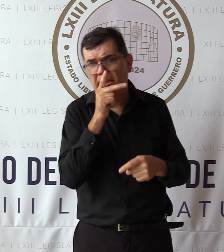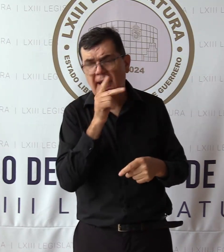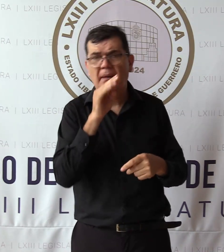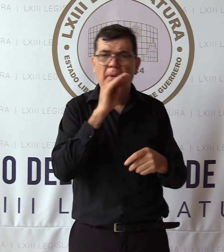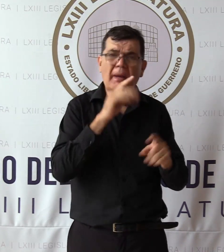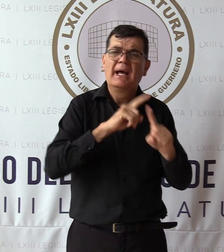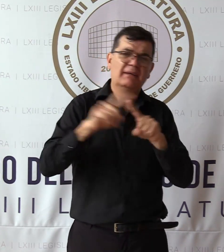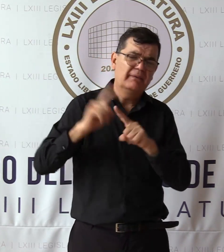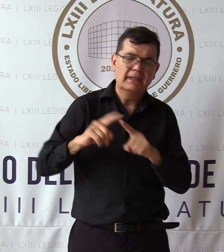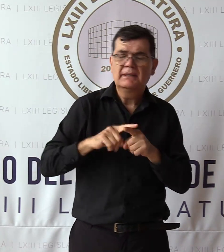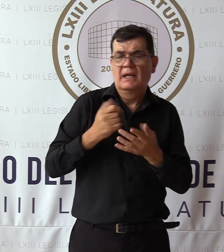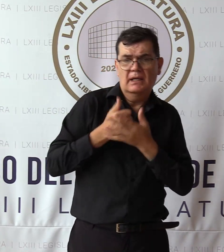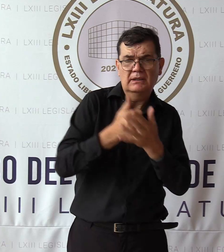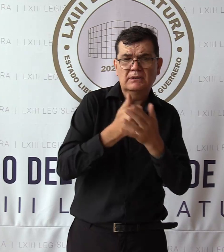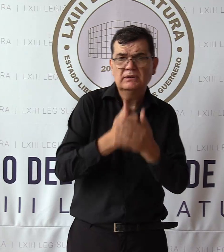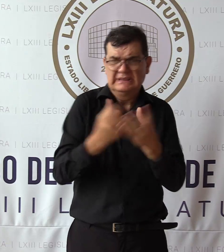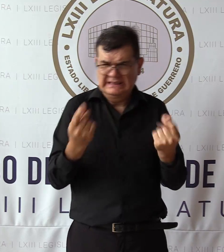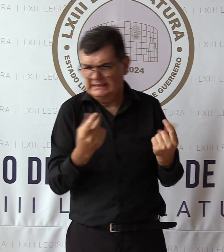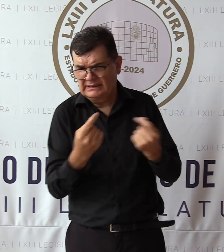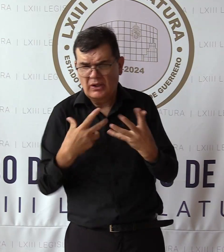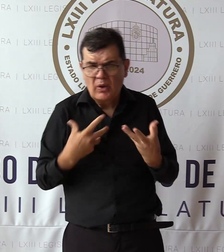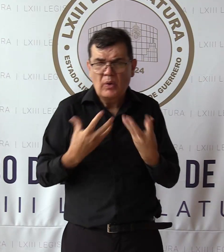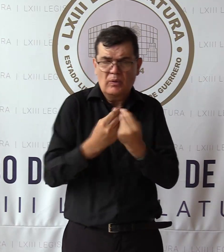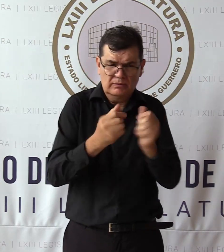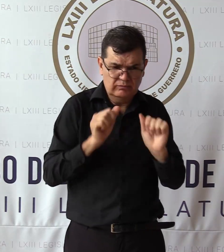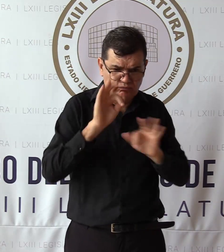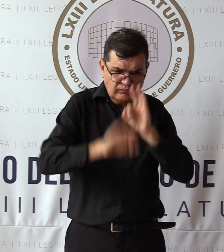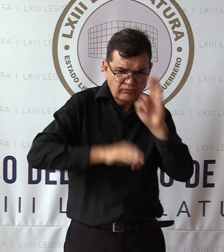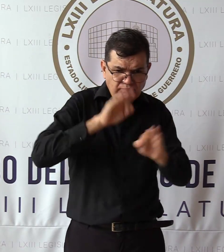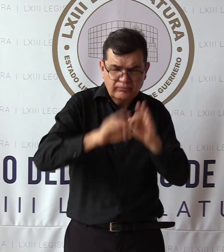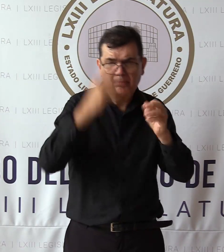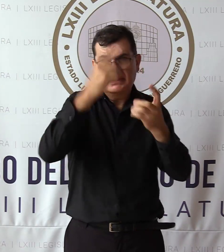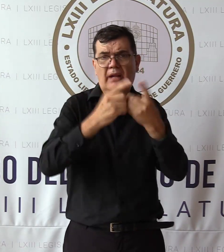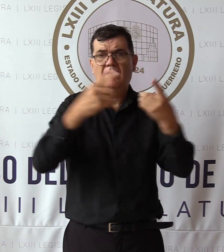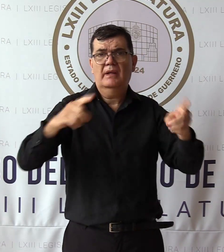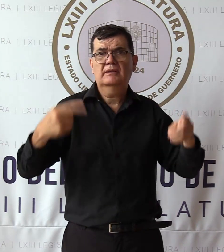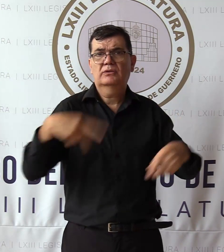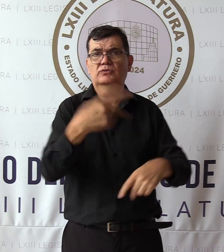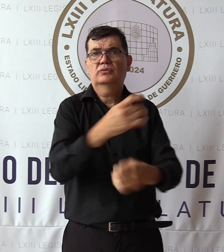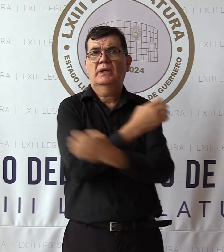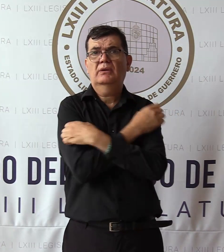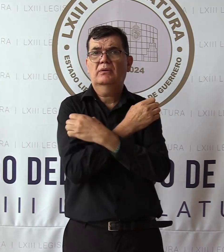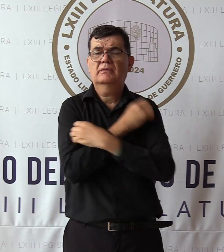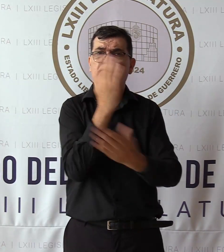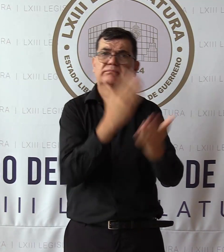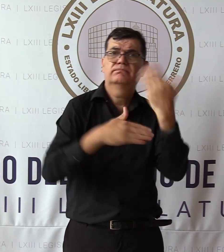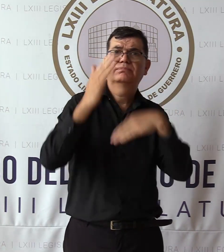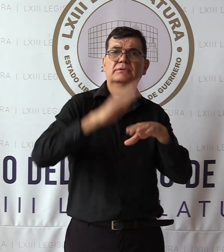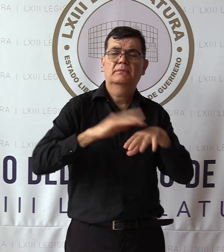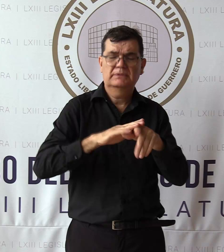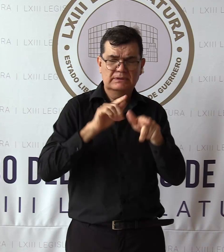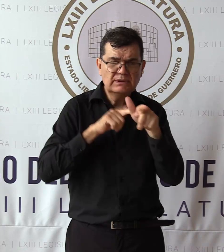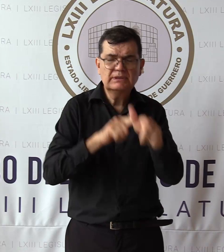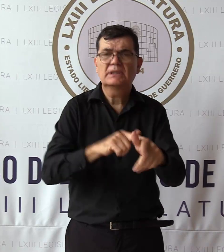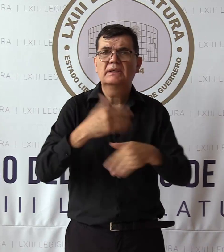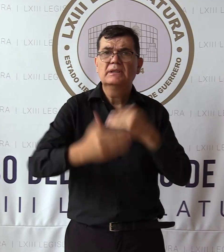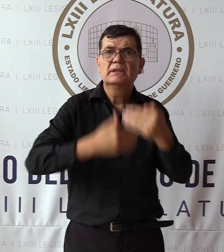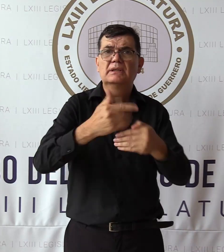que de manera activa intervengan directamente en el desarrollo de la educación y que decidan desempeñar dicha función para atender